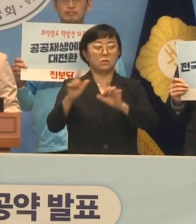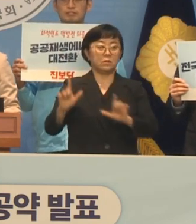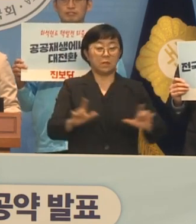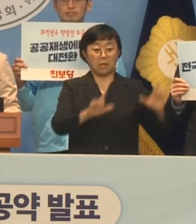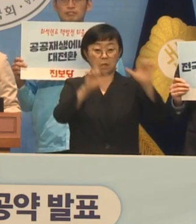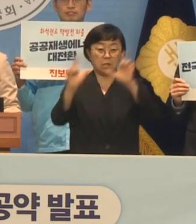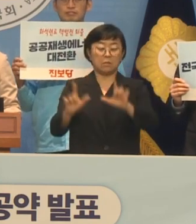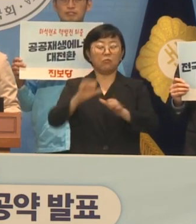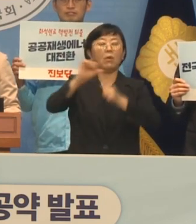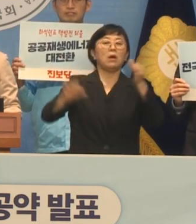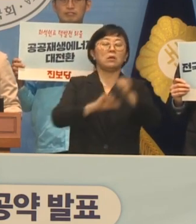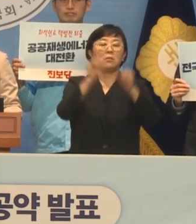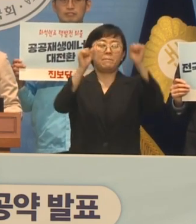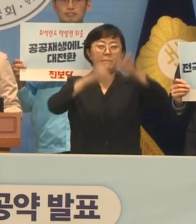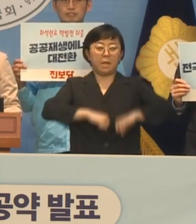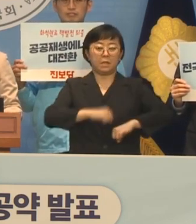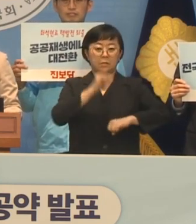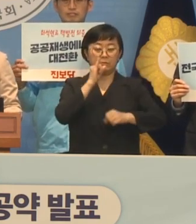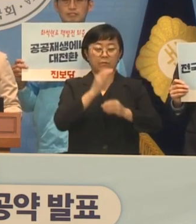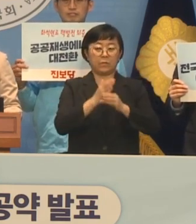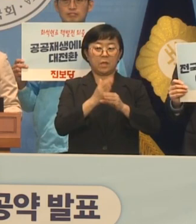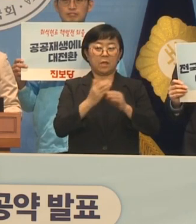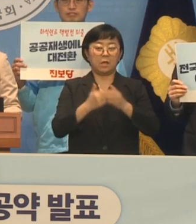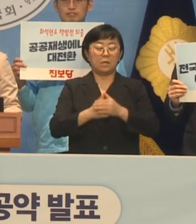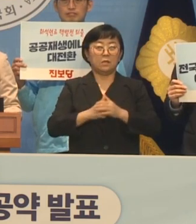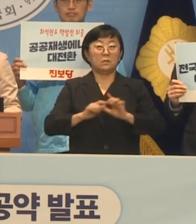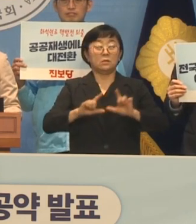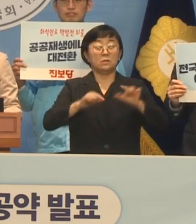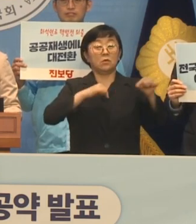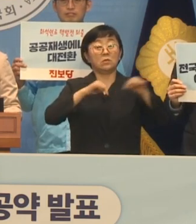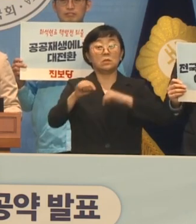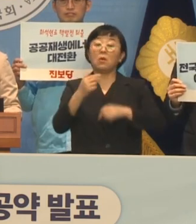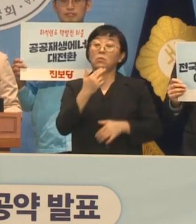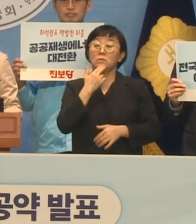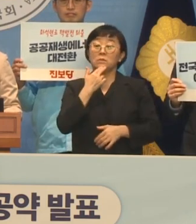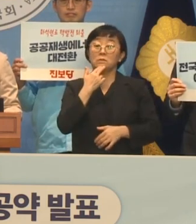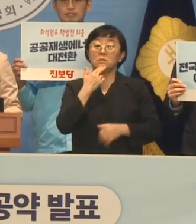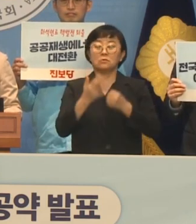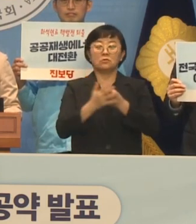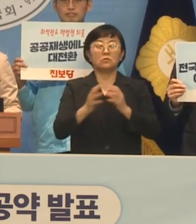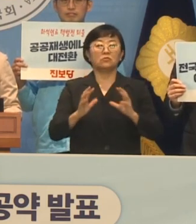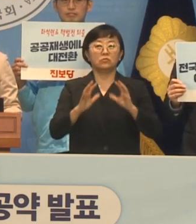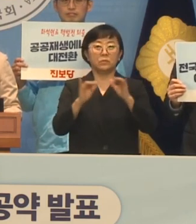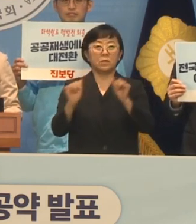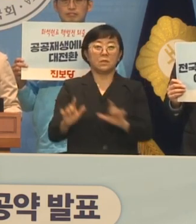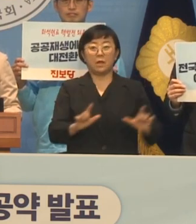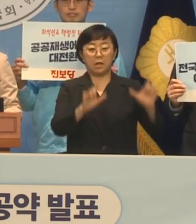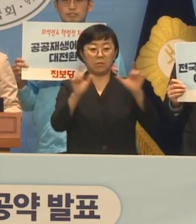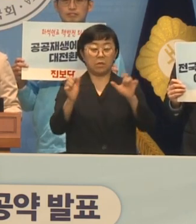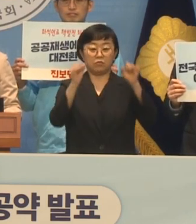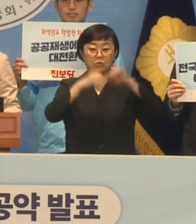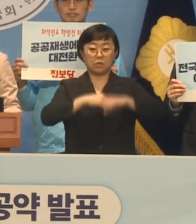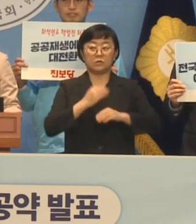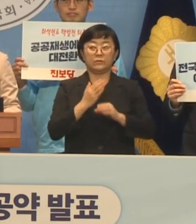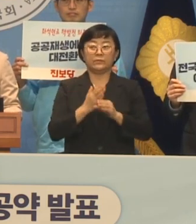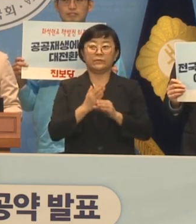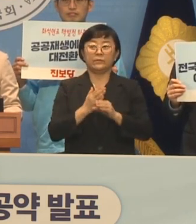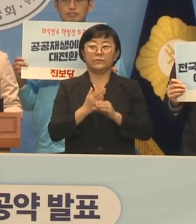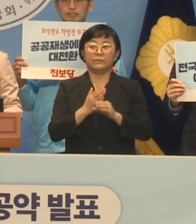여념이 없습니다. 기후 정치가 부재한 사이에 국민의 삶이 무너지고